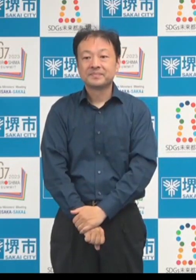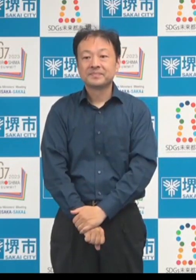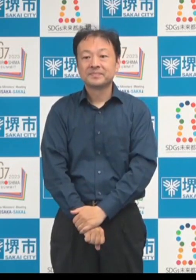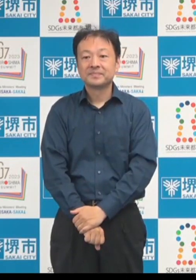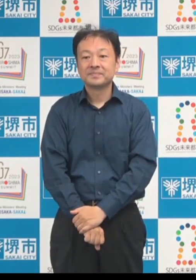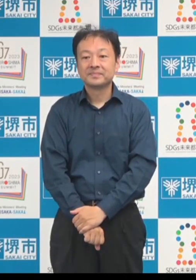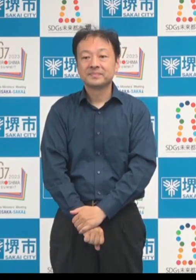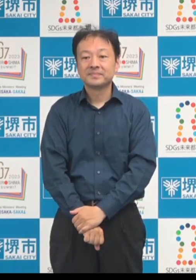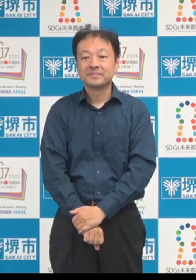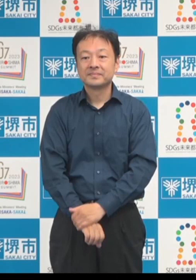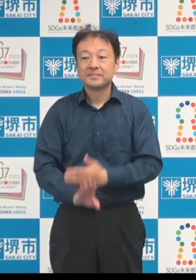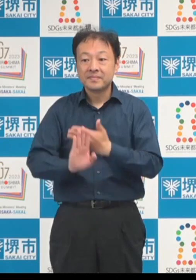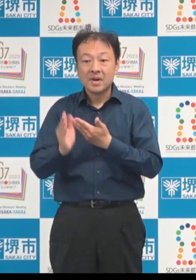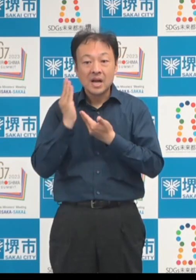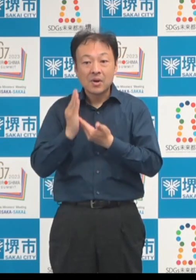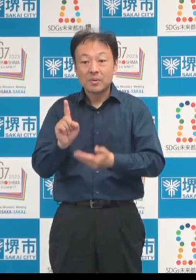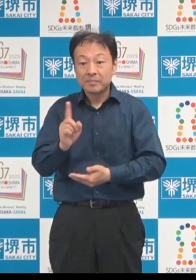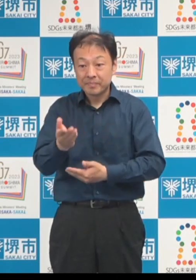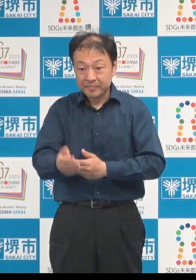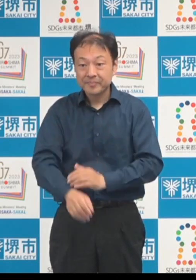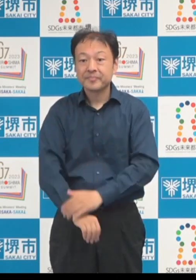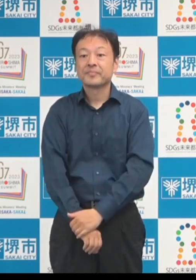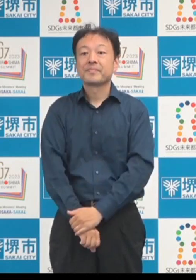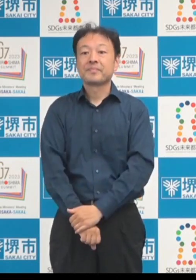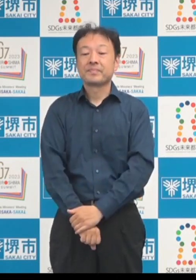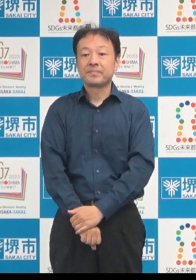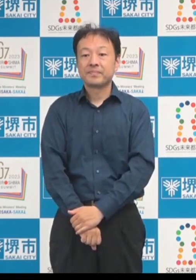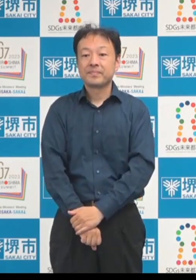はい、それでは他にご質問いかがでしょうか。